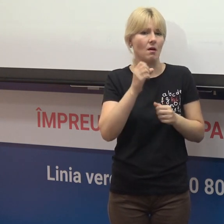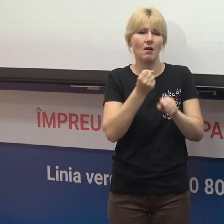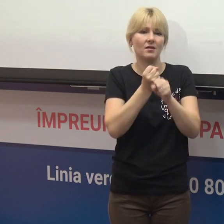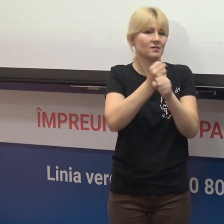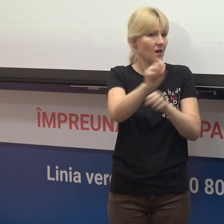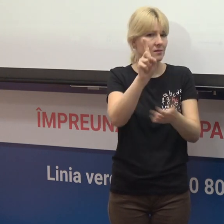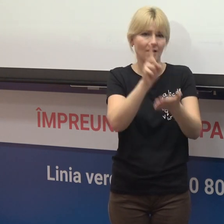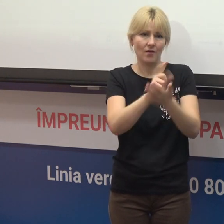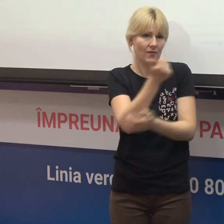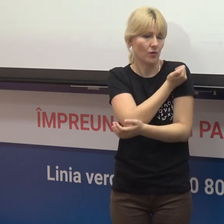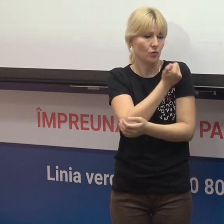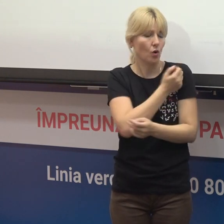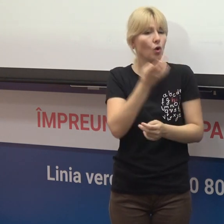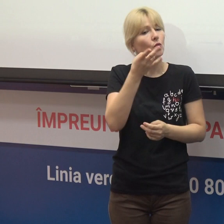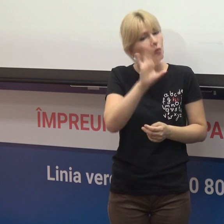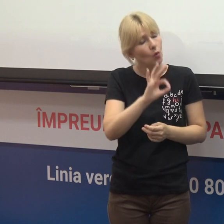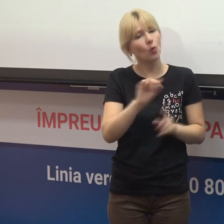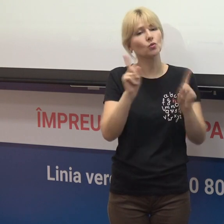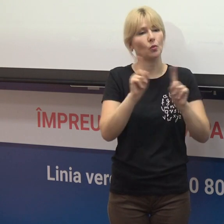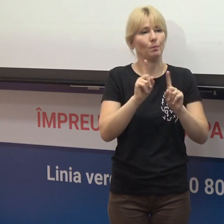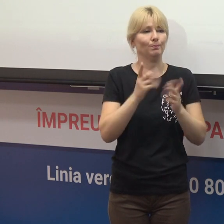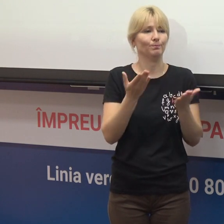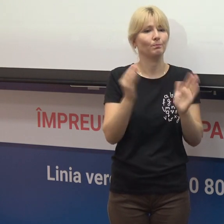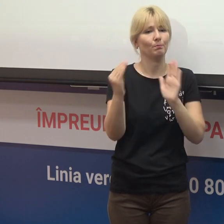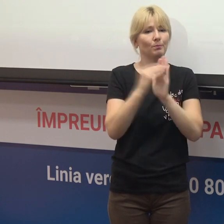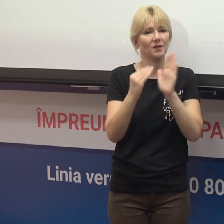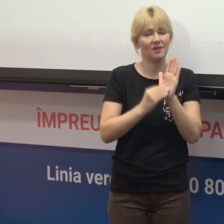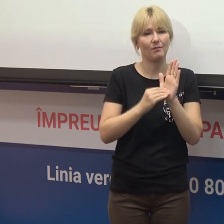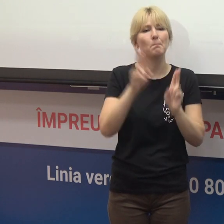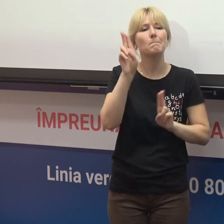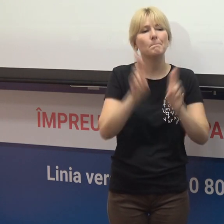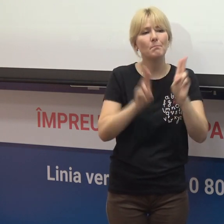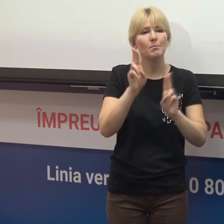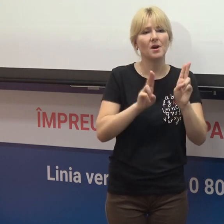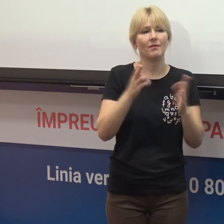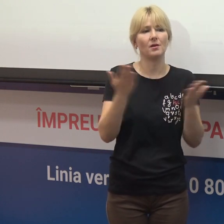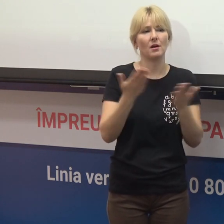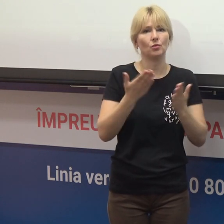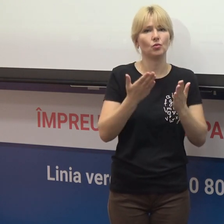obligativitate, dar pentru a pune niște măsuri de